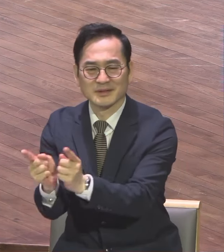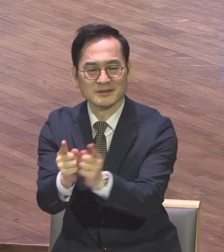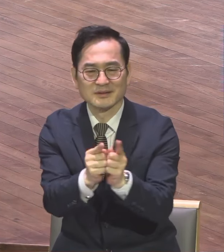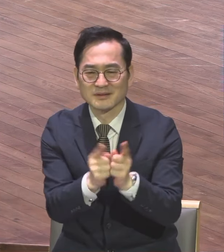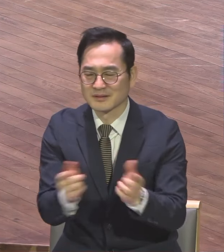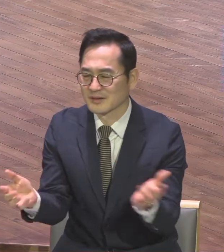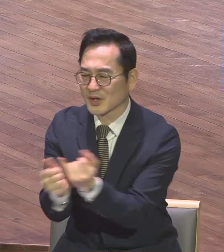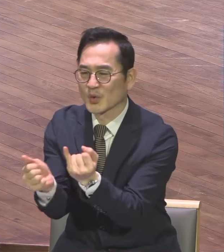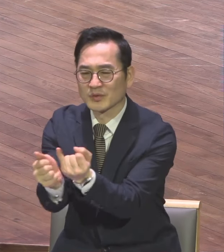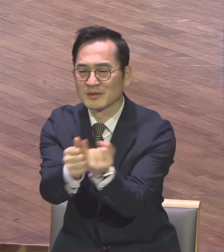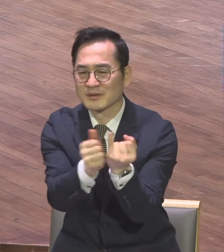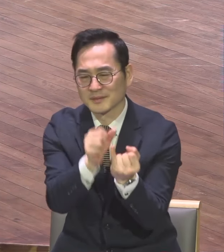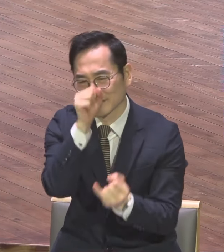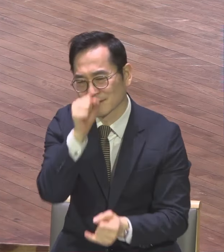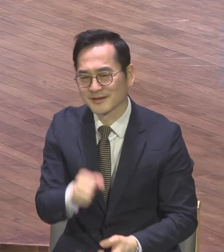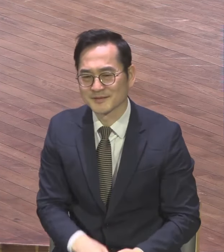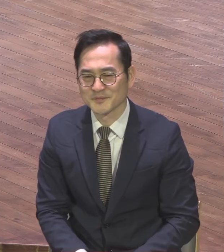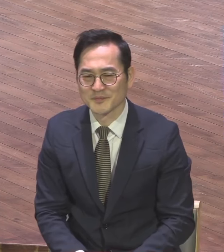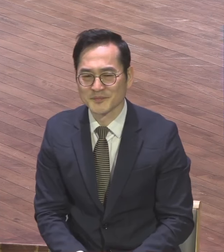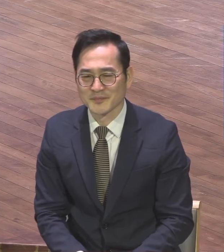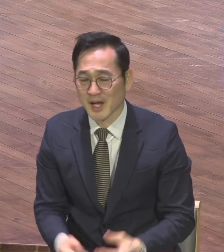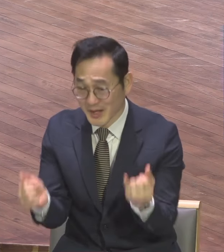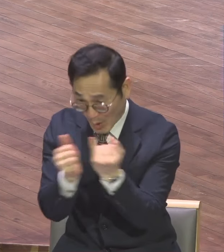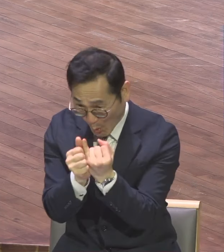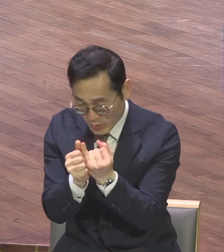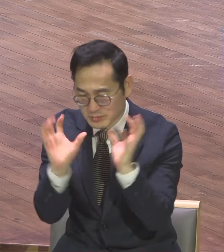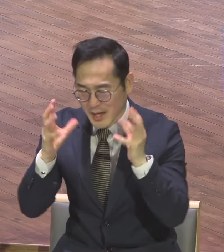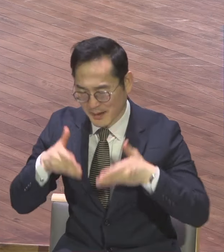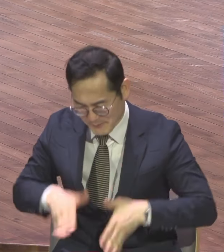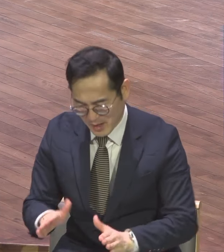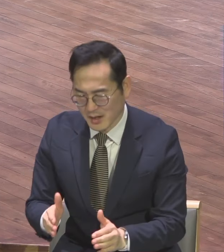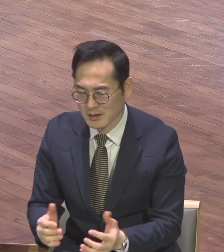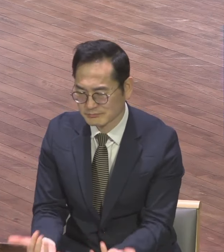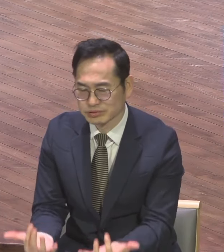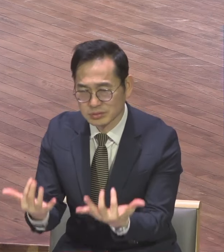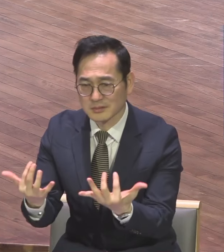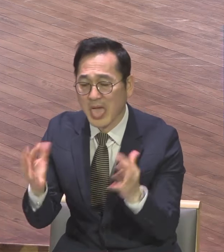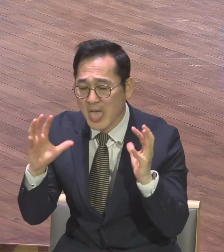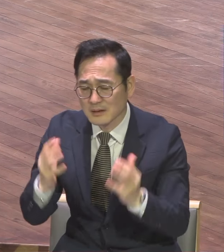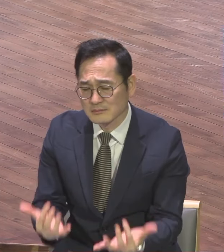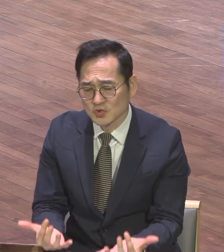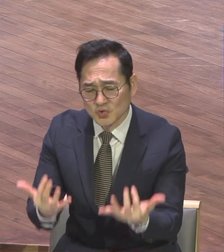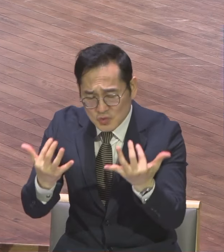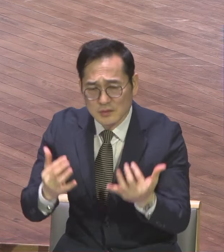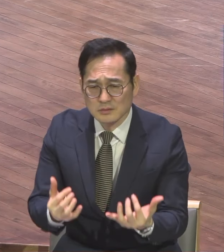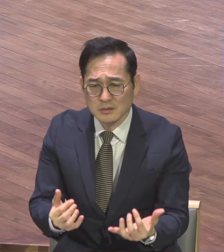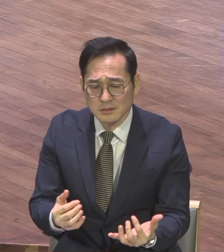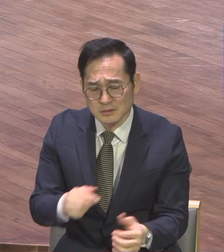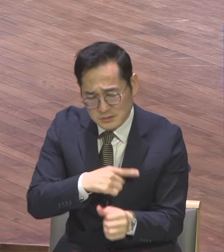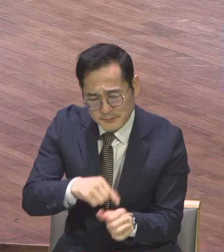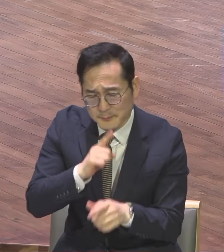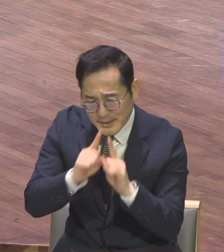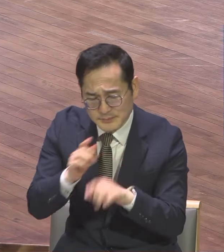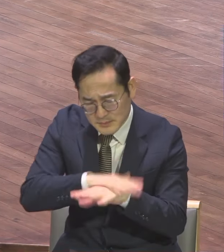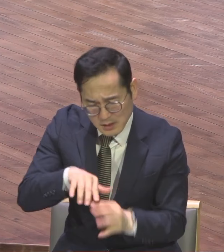응? 결혼 빨리빨리 해. 40 안에 해야 아이를 낳지. 렘넌트를 키우지.